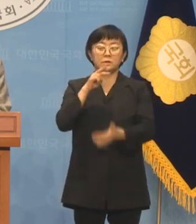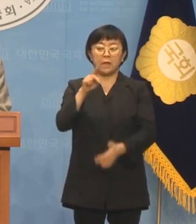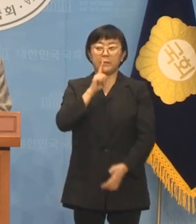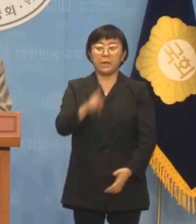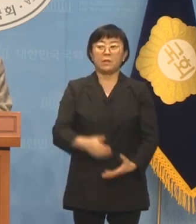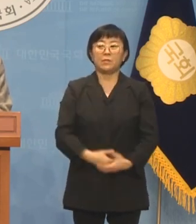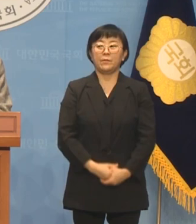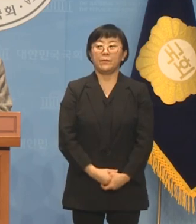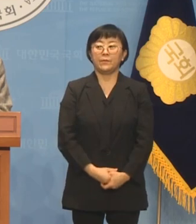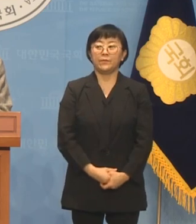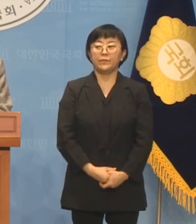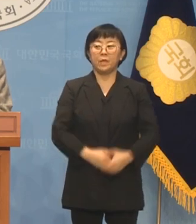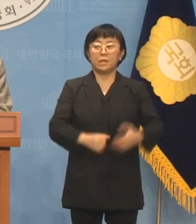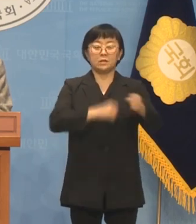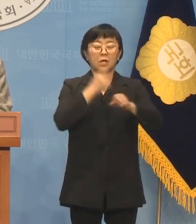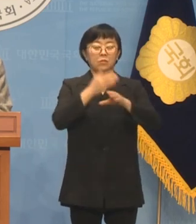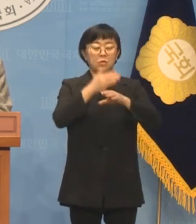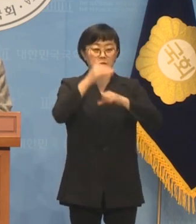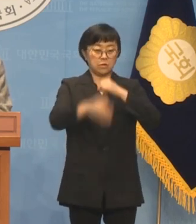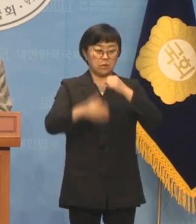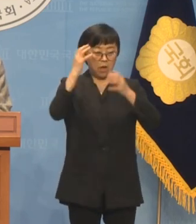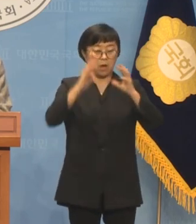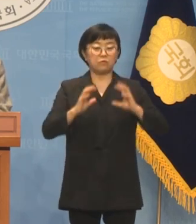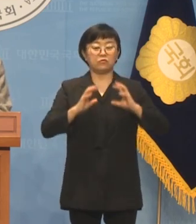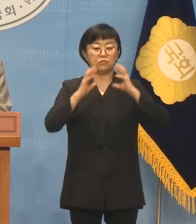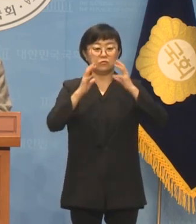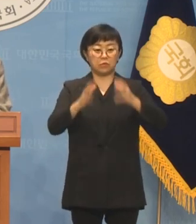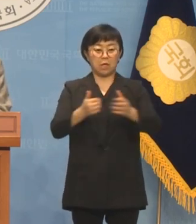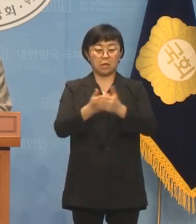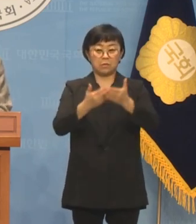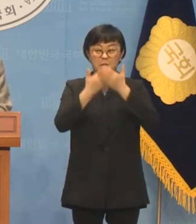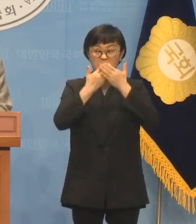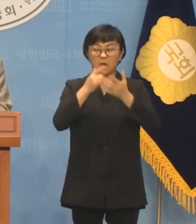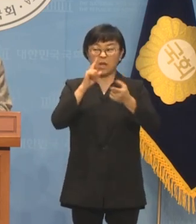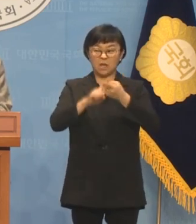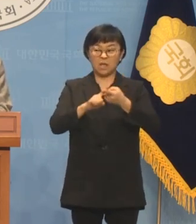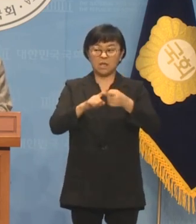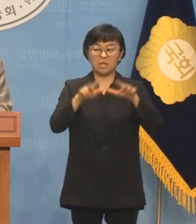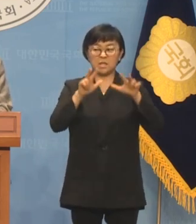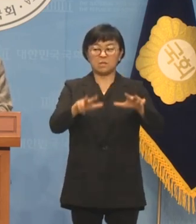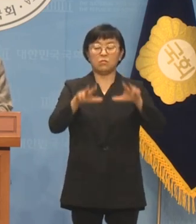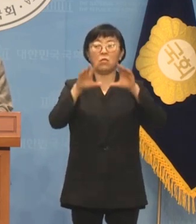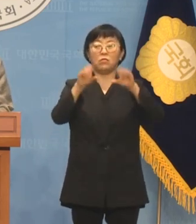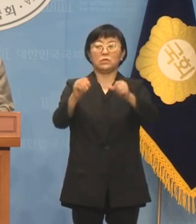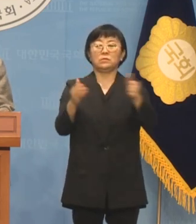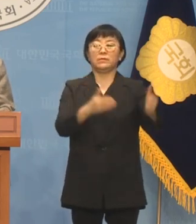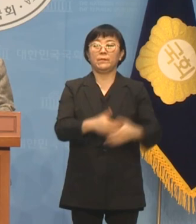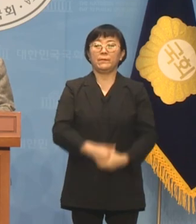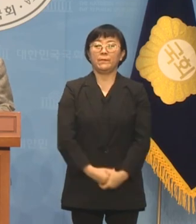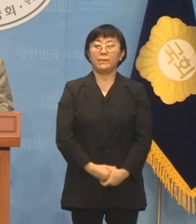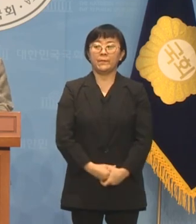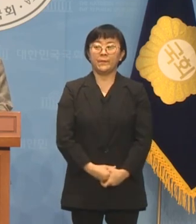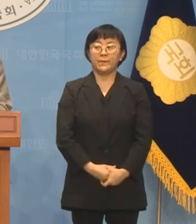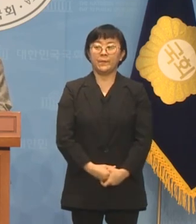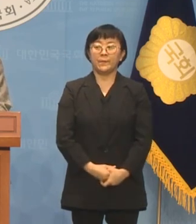것입니다. 자유민주주의 대한민국 국민의 입 틀어막기를 당장 멈추길 바랍니다.